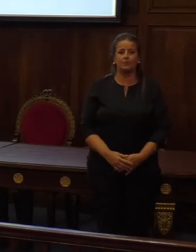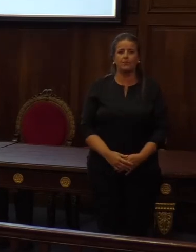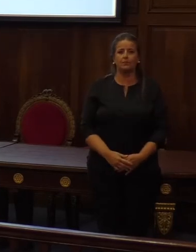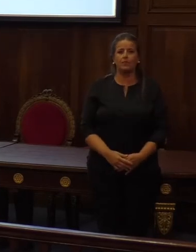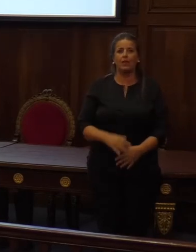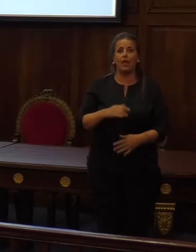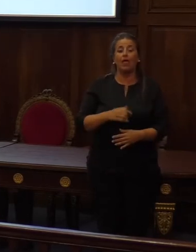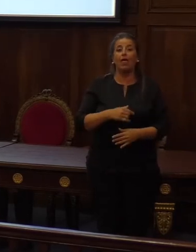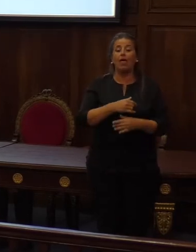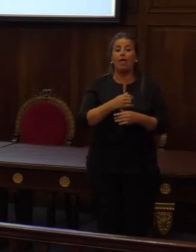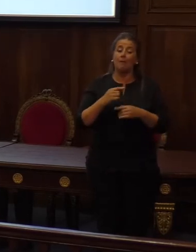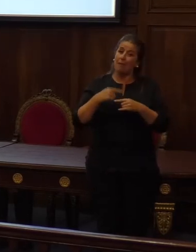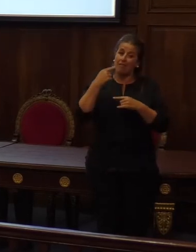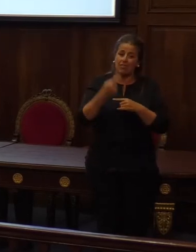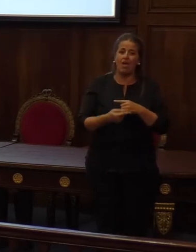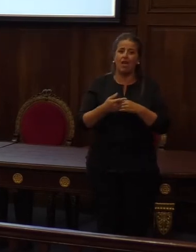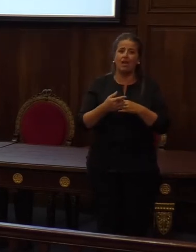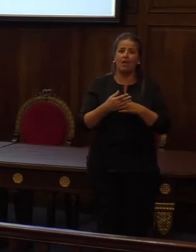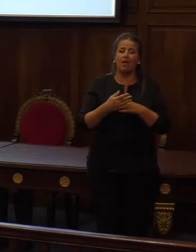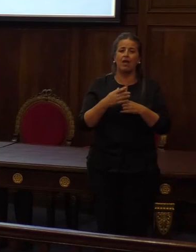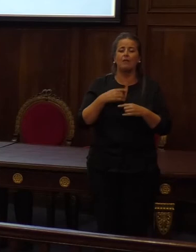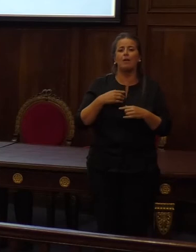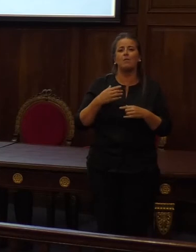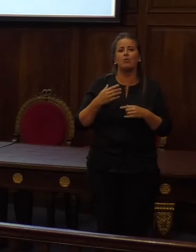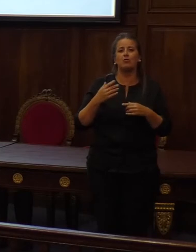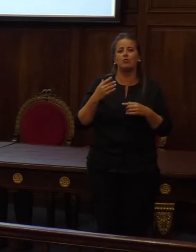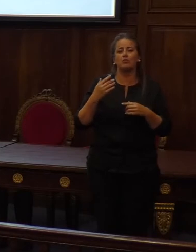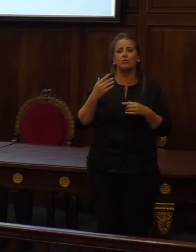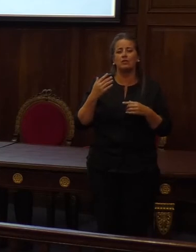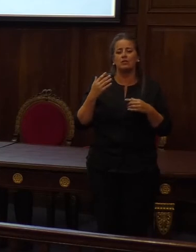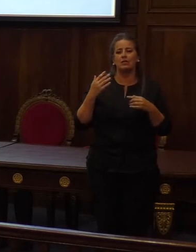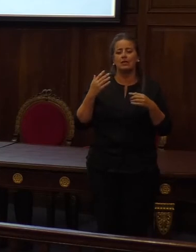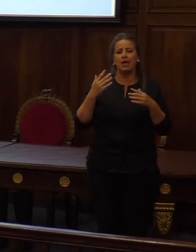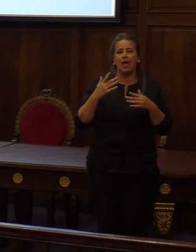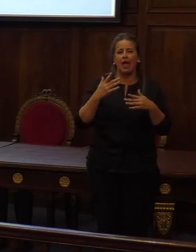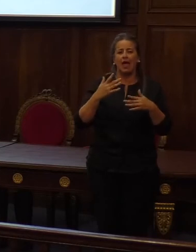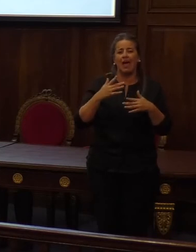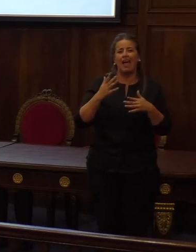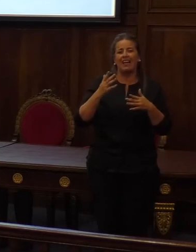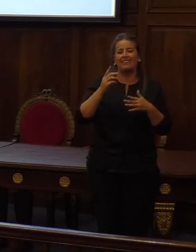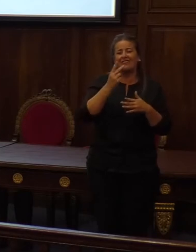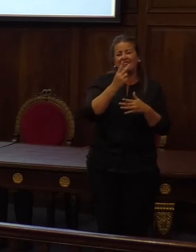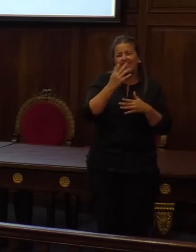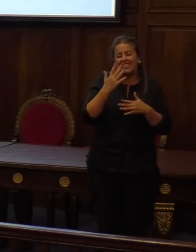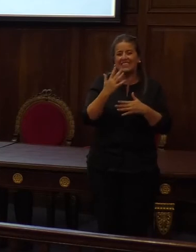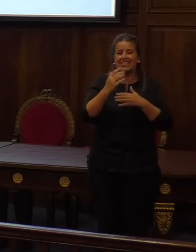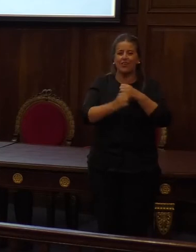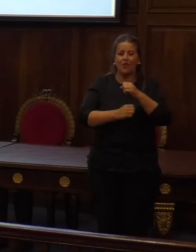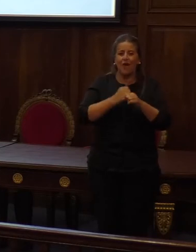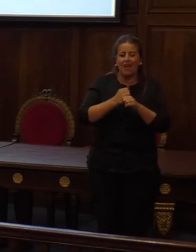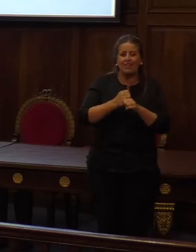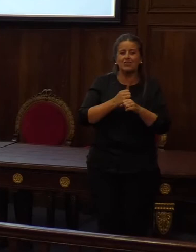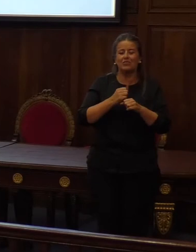El día de mañana vamos a celebrar que hace 25 años somos Facultad de